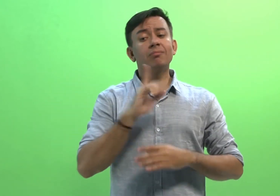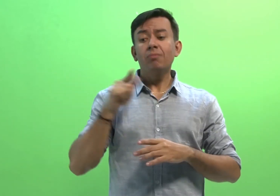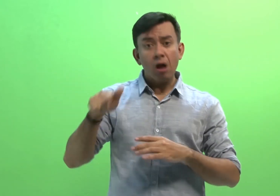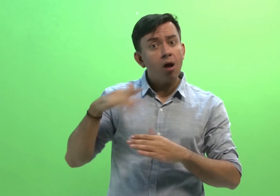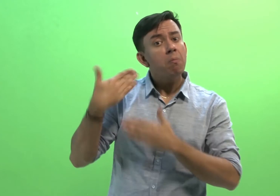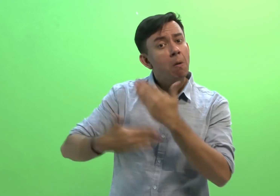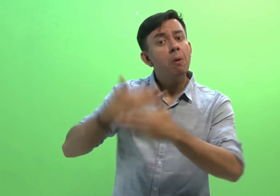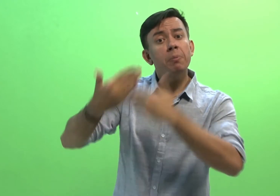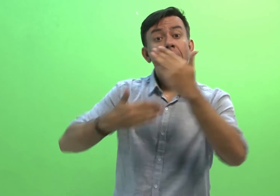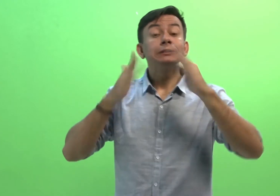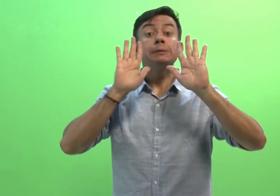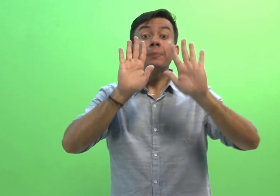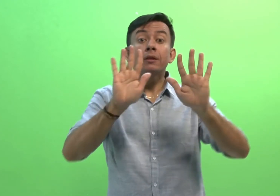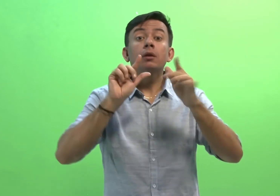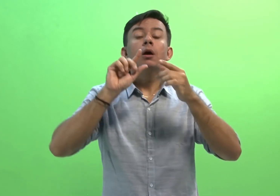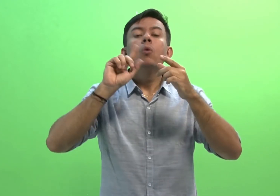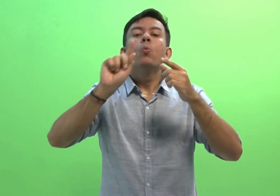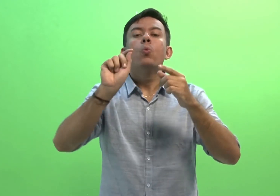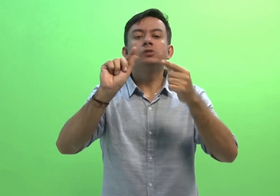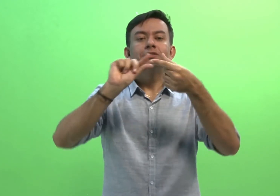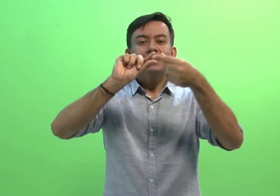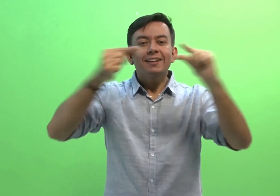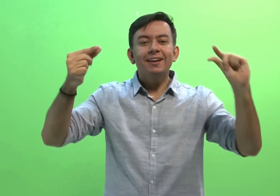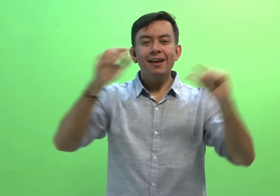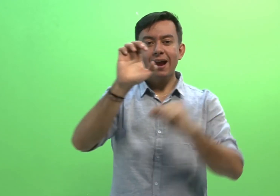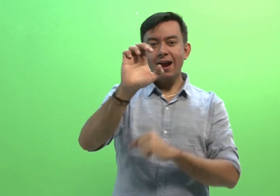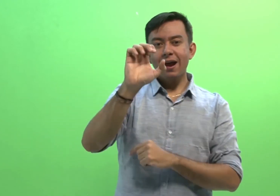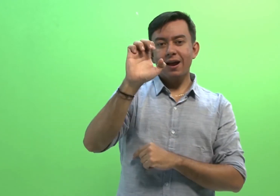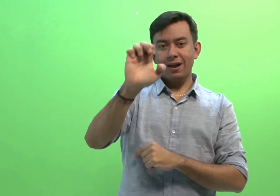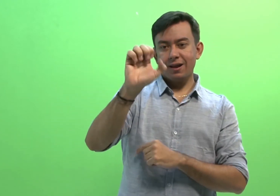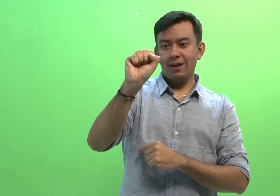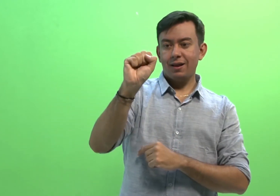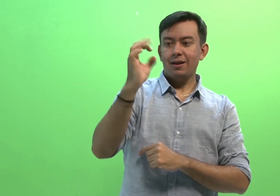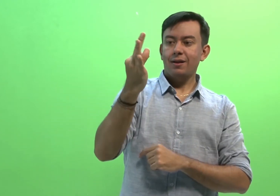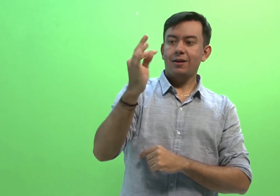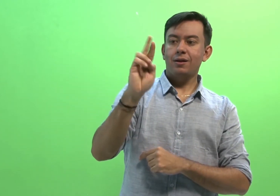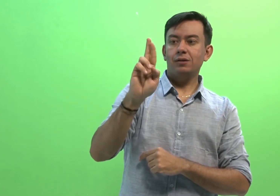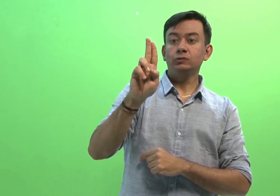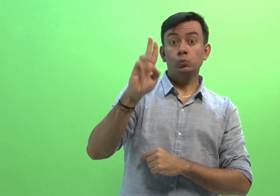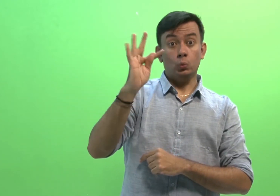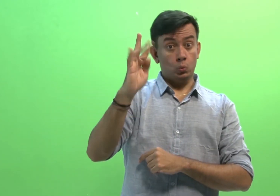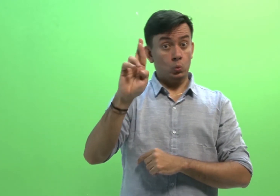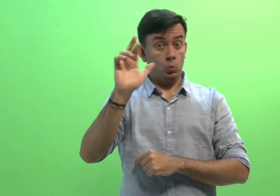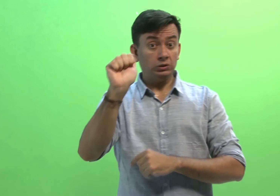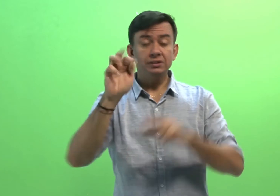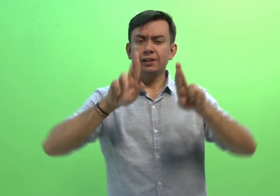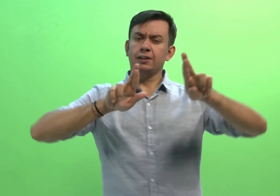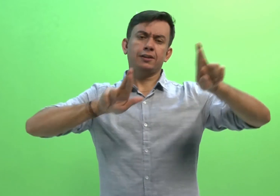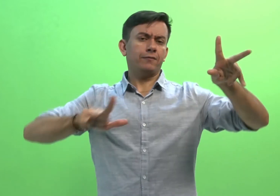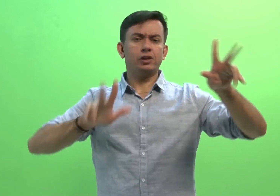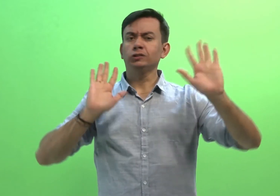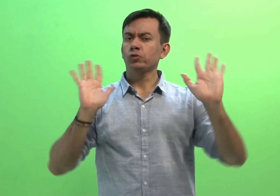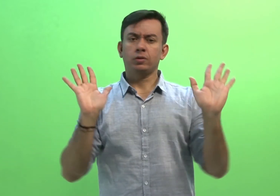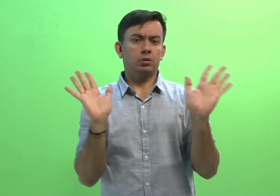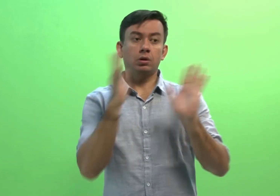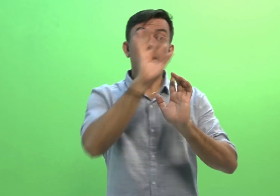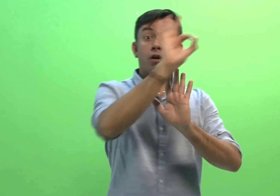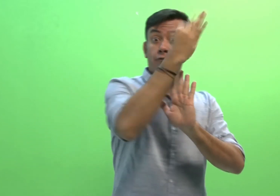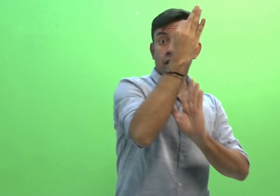A língua ela foi se desenvolvendo. Então, a estrutura que é diferente. Então, na França tem a sua